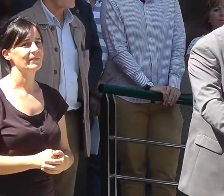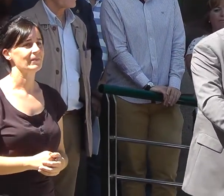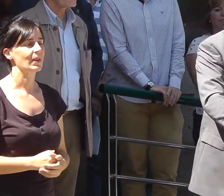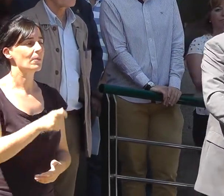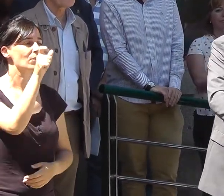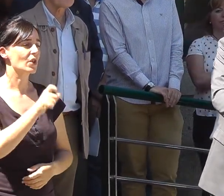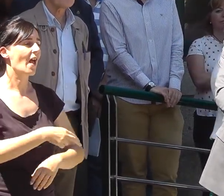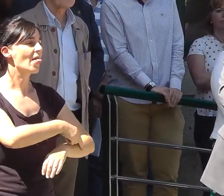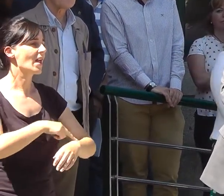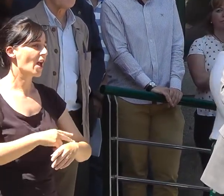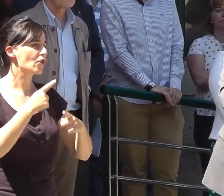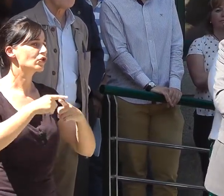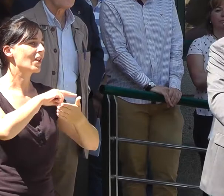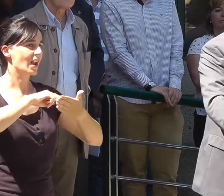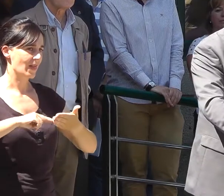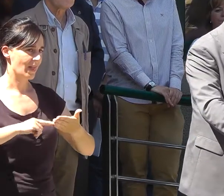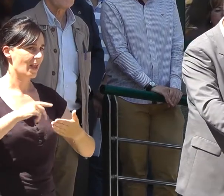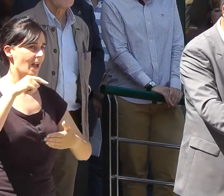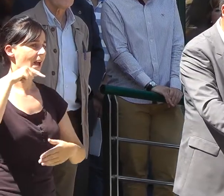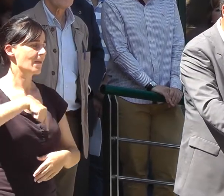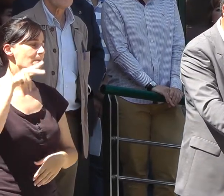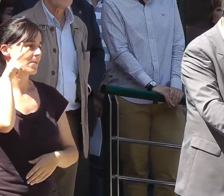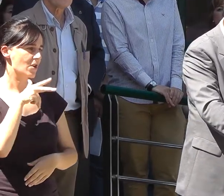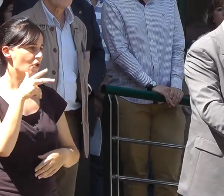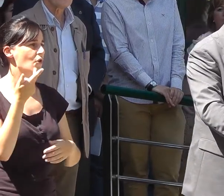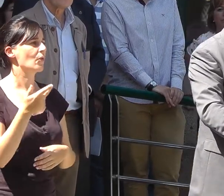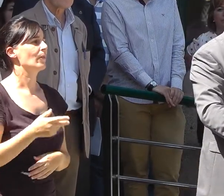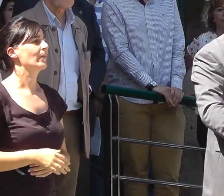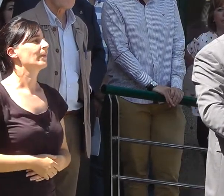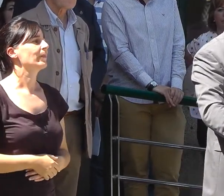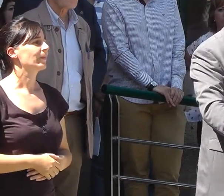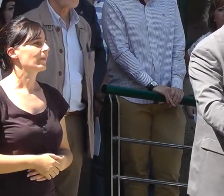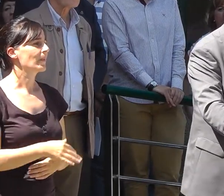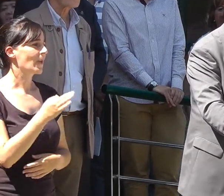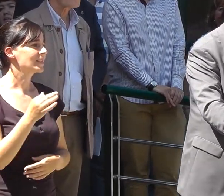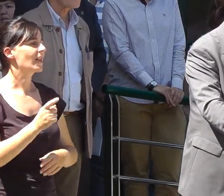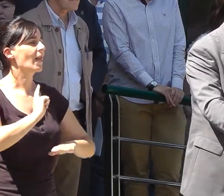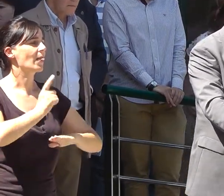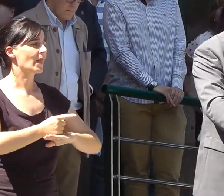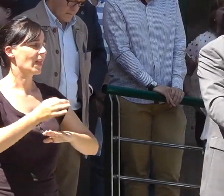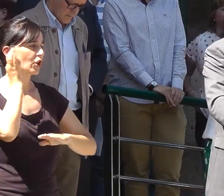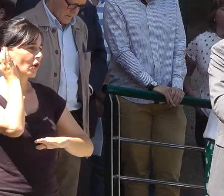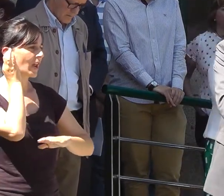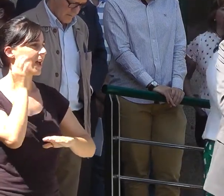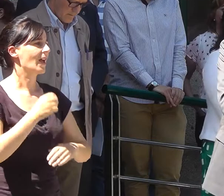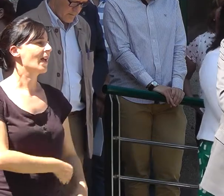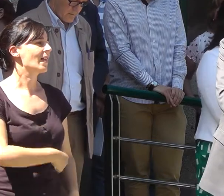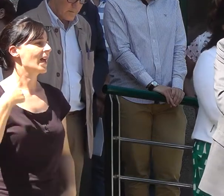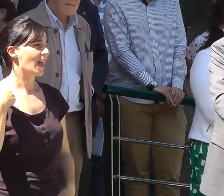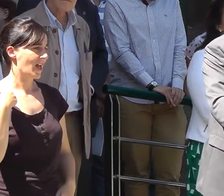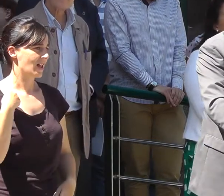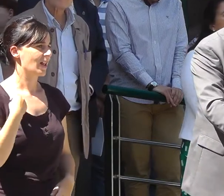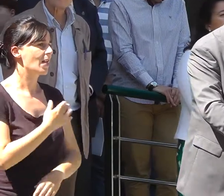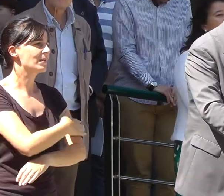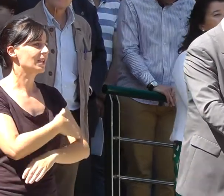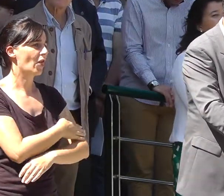delegado da Xunta de Galicia en Vigo, don Ignacio López Chaves, directora xeral de Administración Local, doña Marta Fernández